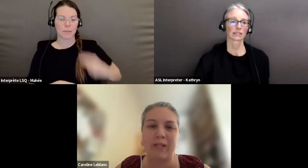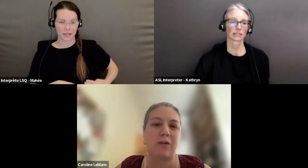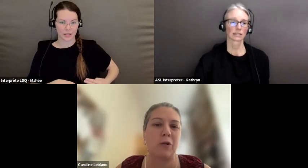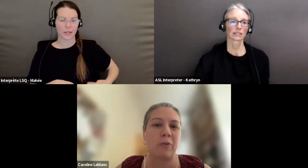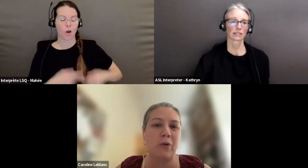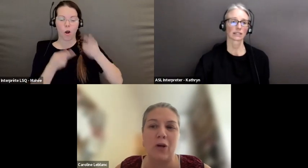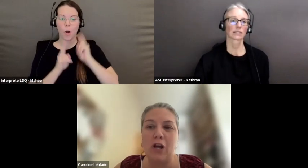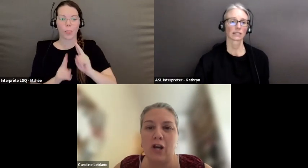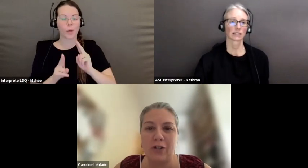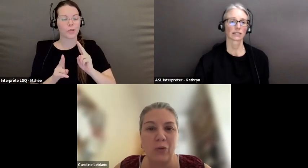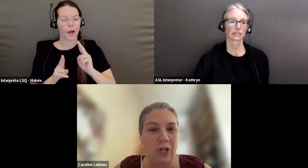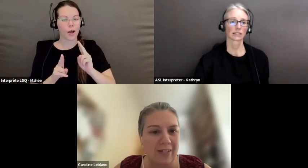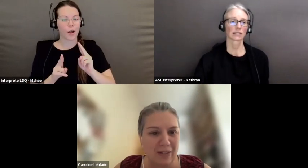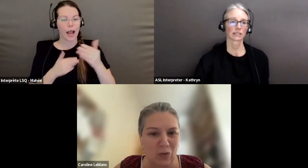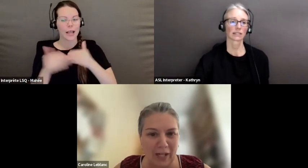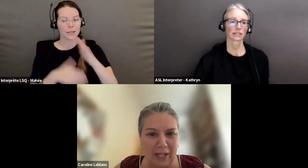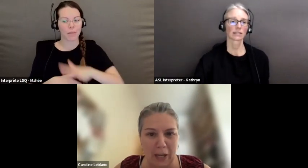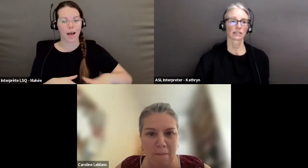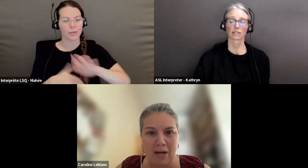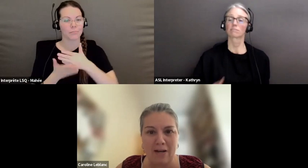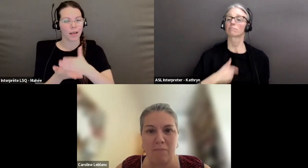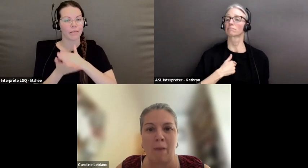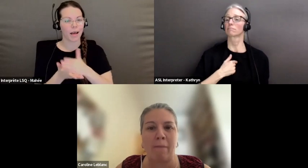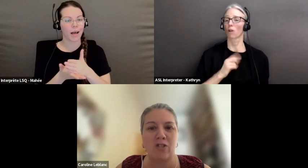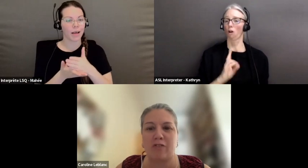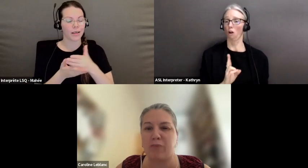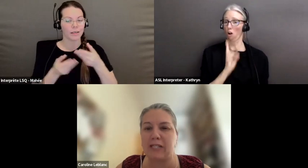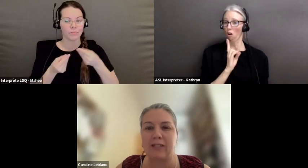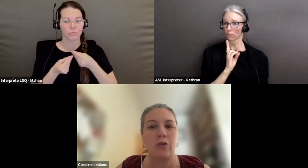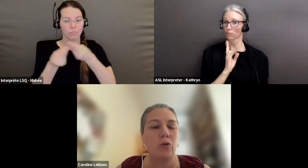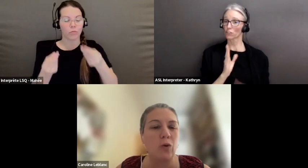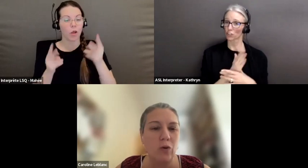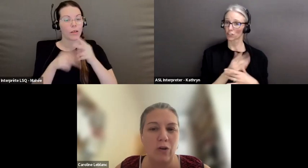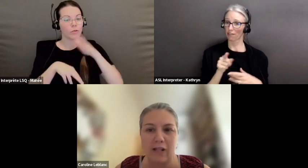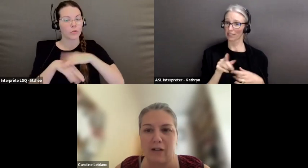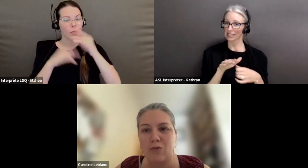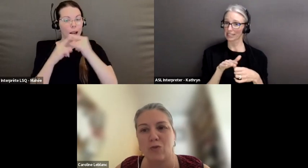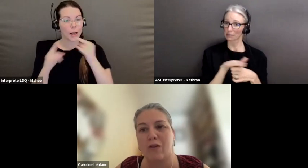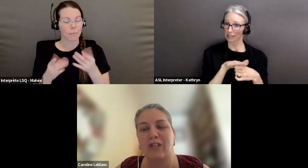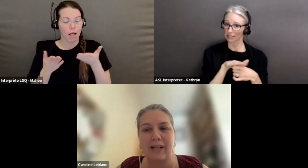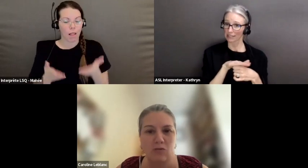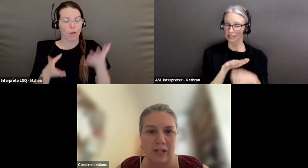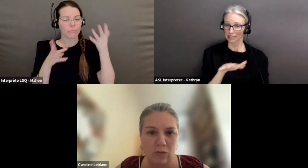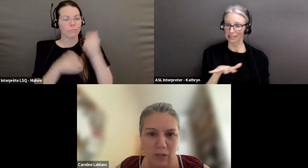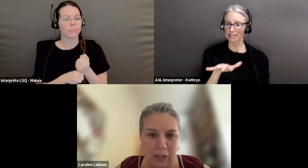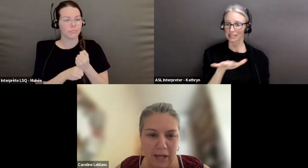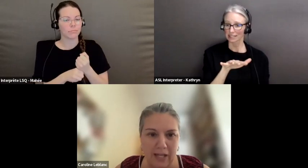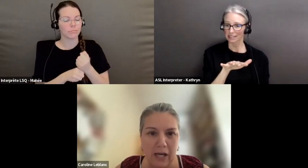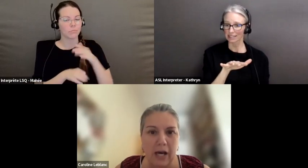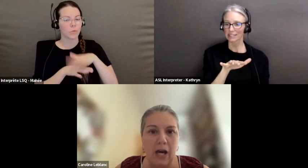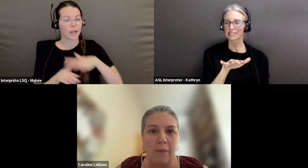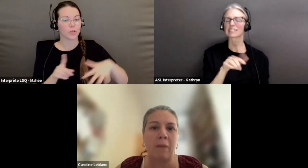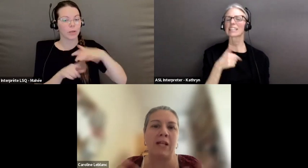pour mettre en commun nos connaissances sur les campements. Pour ma part, je vais vous présenter un court compte-rendu, en fait, de la situation au